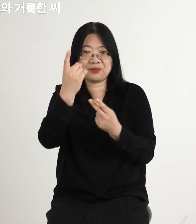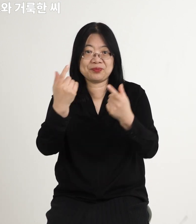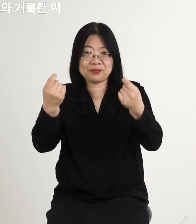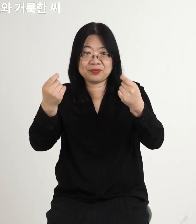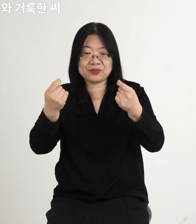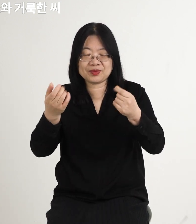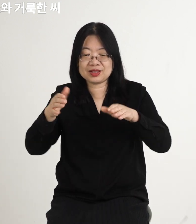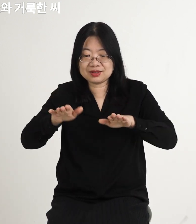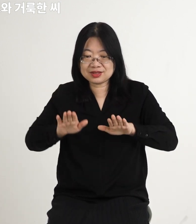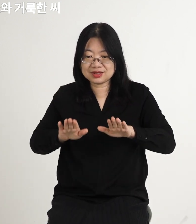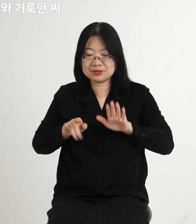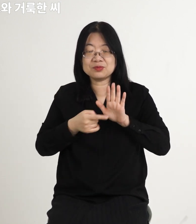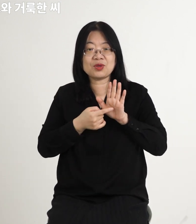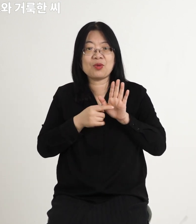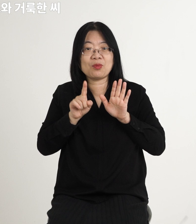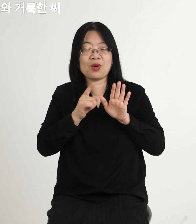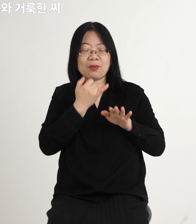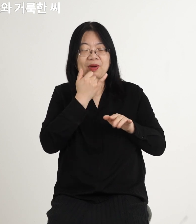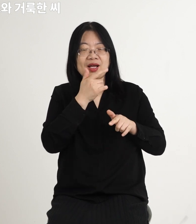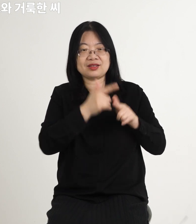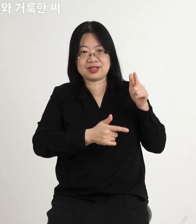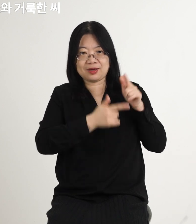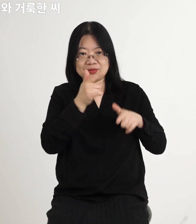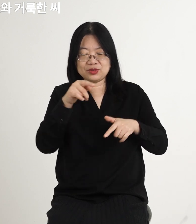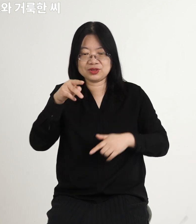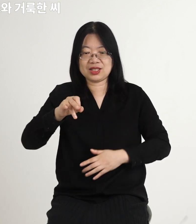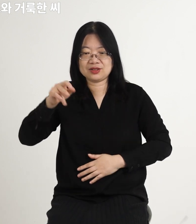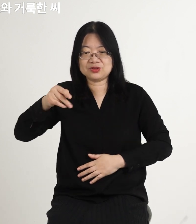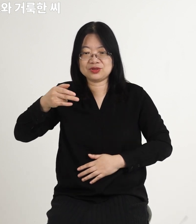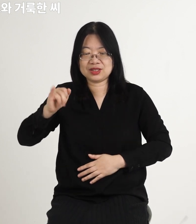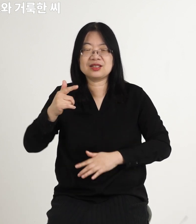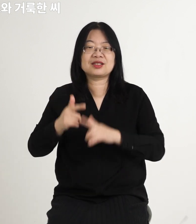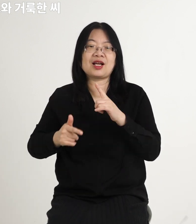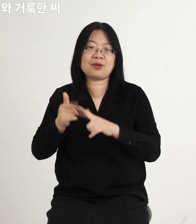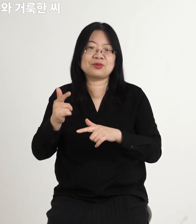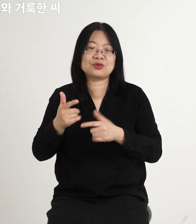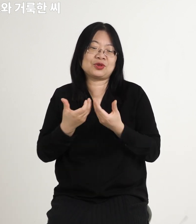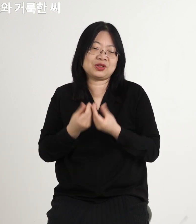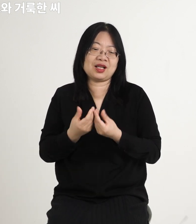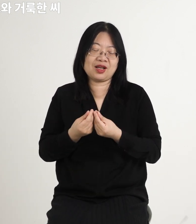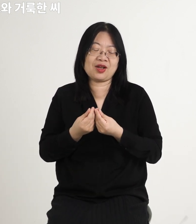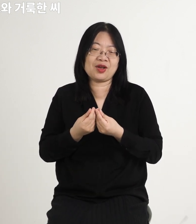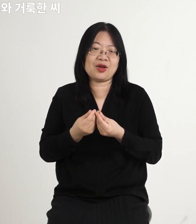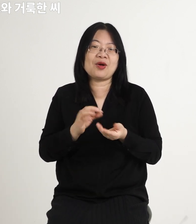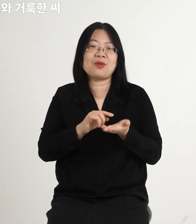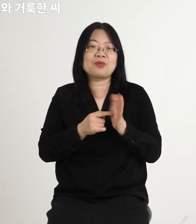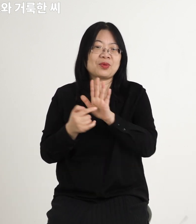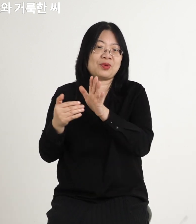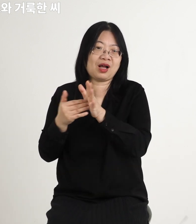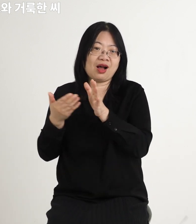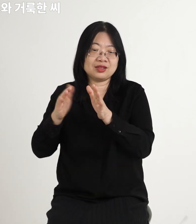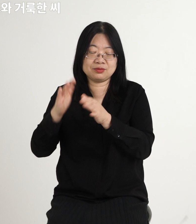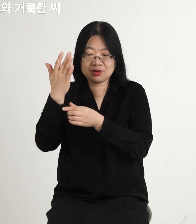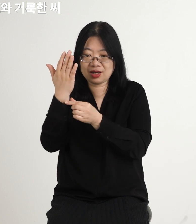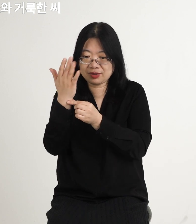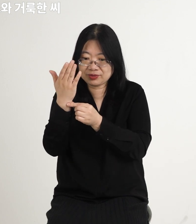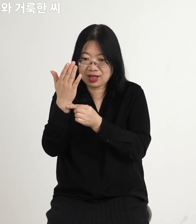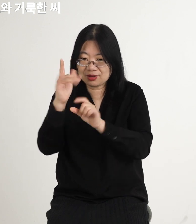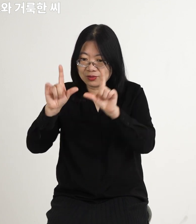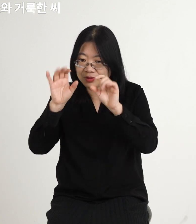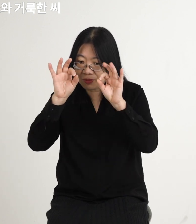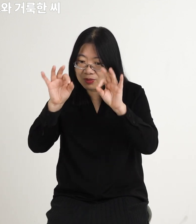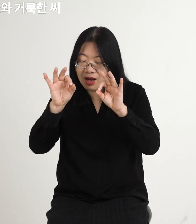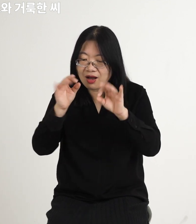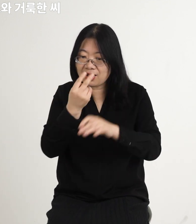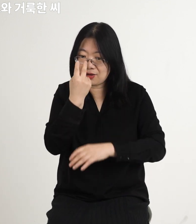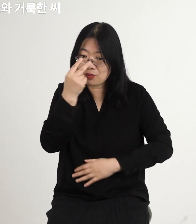표현했어요? 예, 밤나무와 상수리나무. 근데 실제 잎사귀를 보면 거의